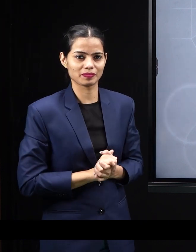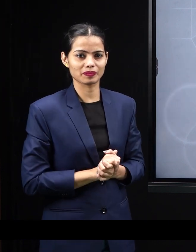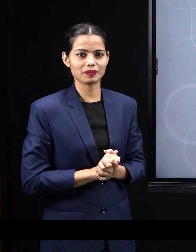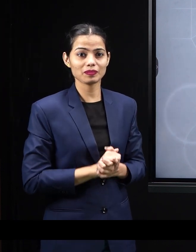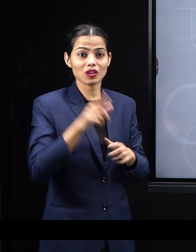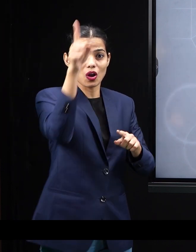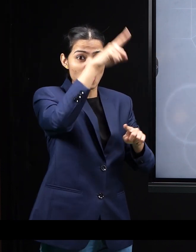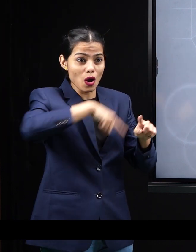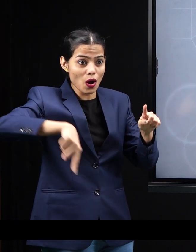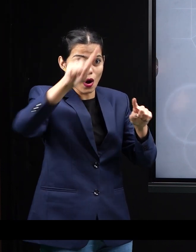ಸುತ್ತಳತೆ,